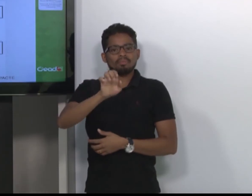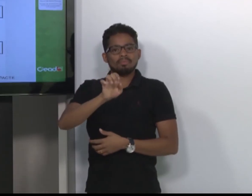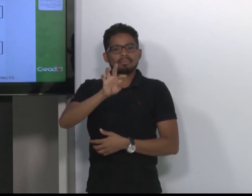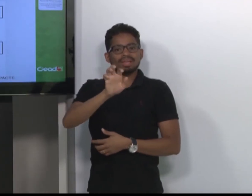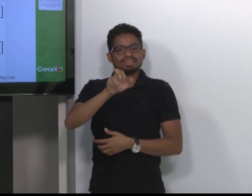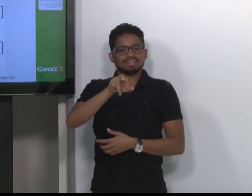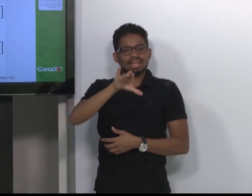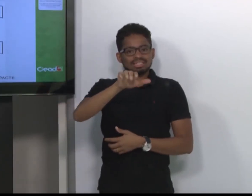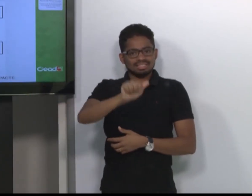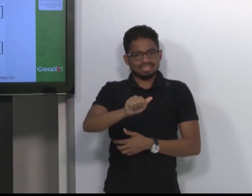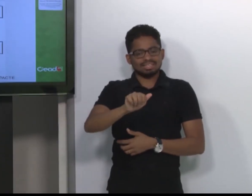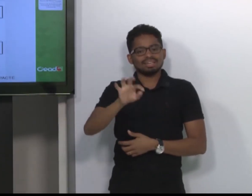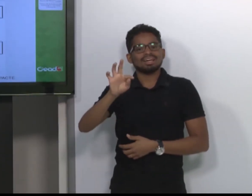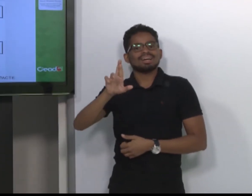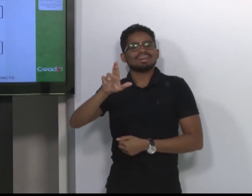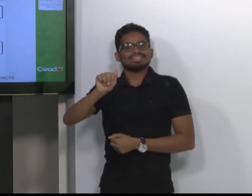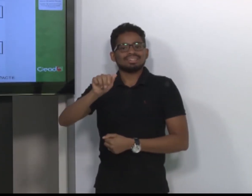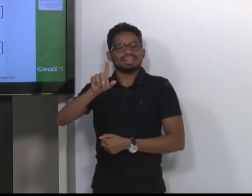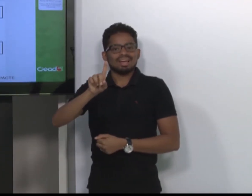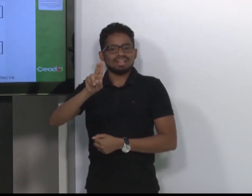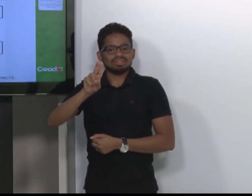tradutória. Entenderam?